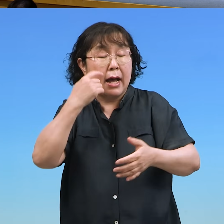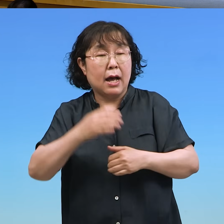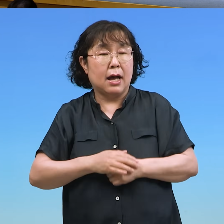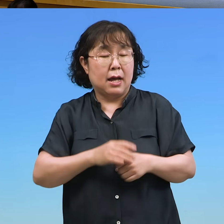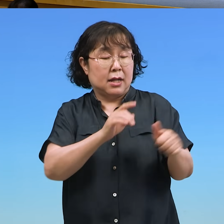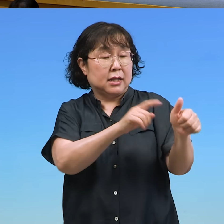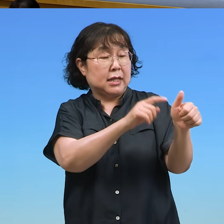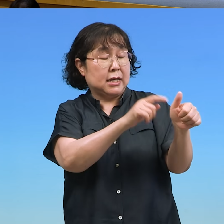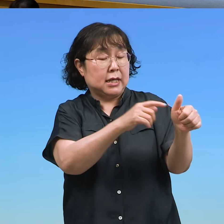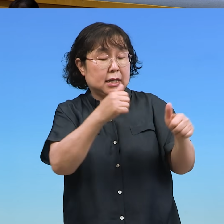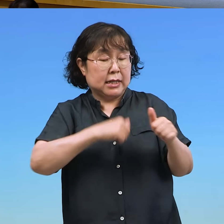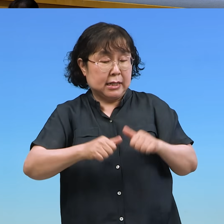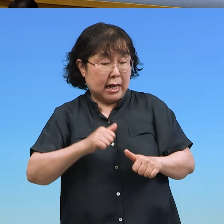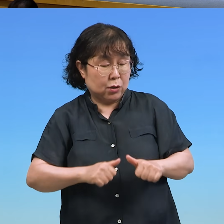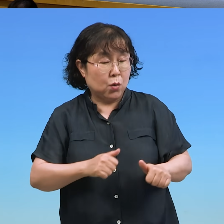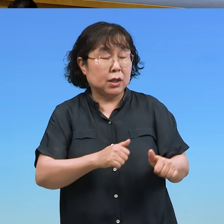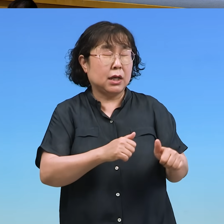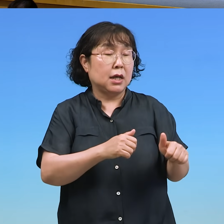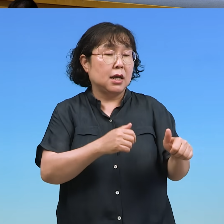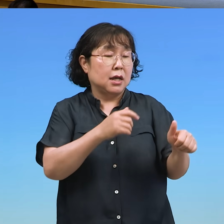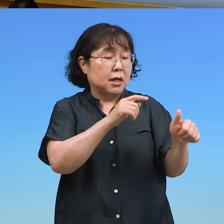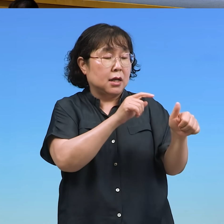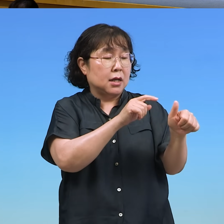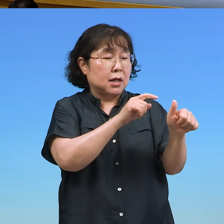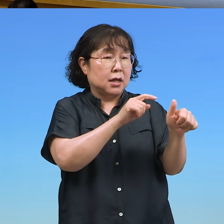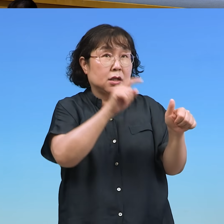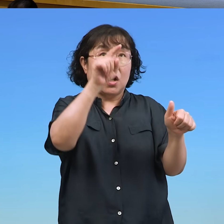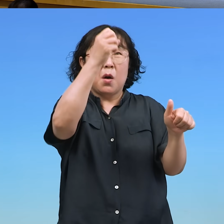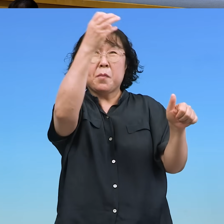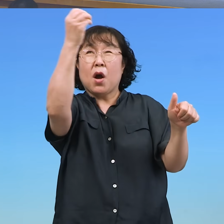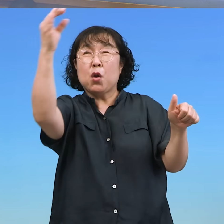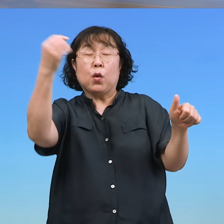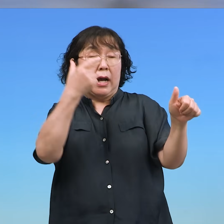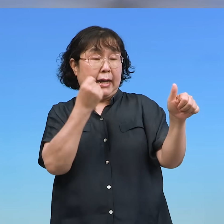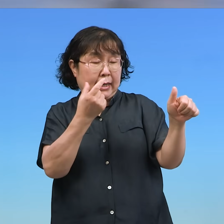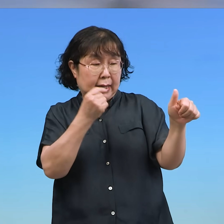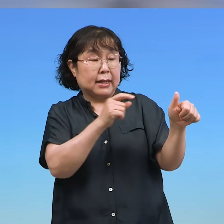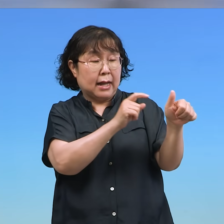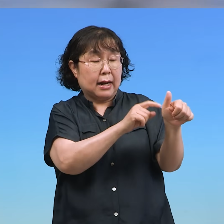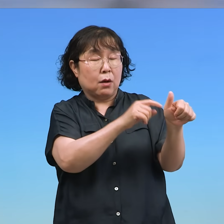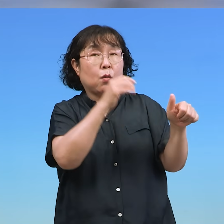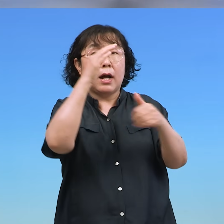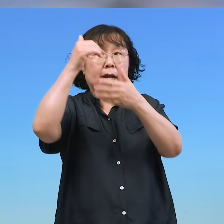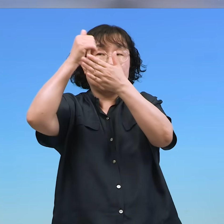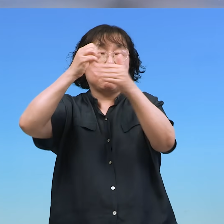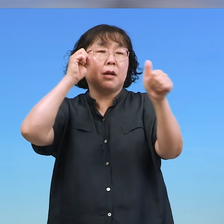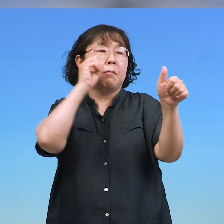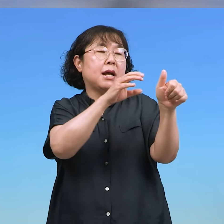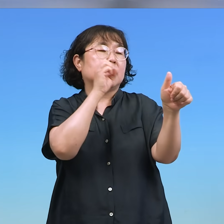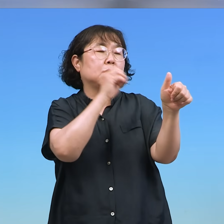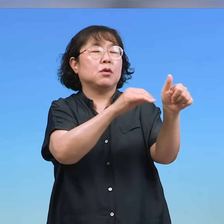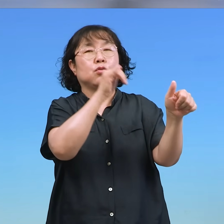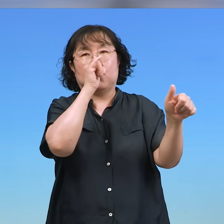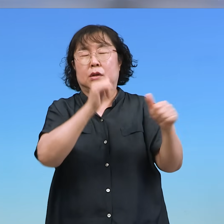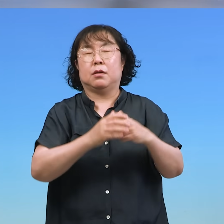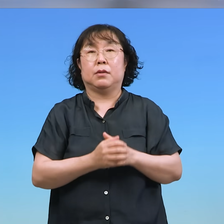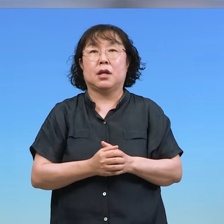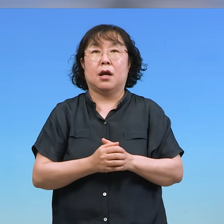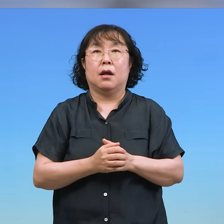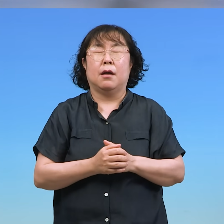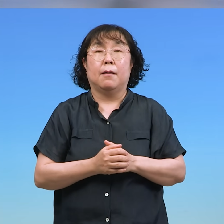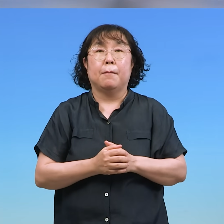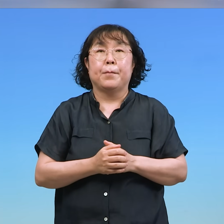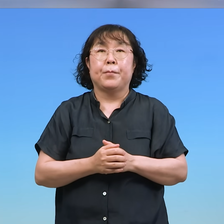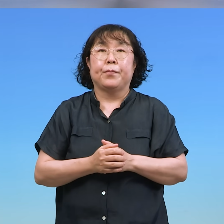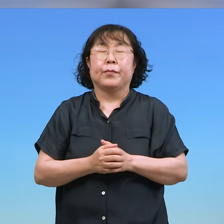이와 같으리라. 지금은 보이는 게 하나도 없어가지고 눈에 본 것만 가지고 좌절하고 낙심하고 엉뚱한 소리나 하고